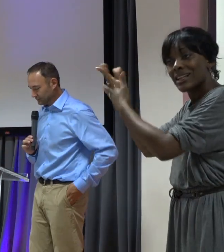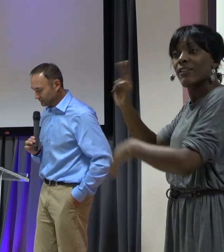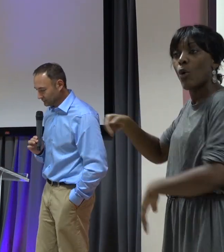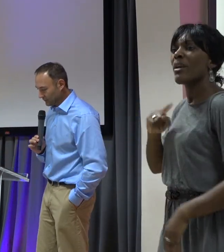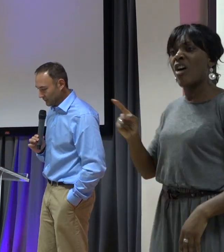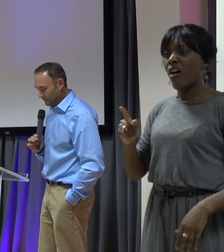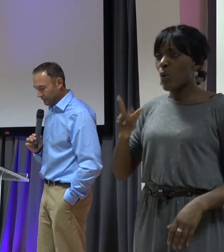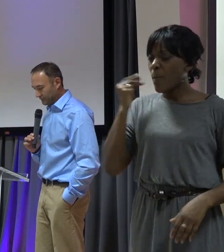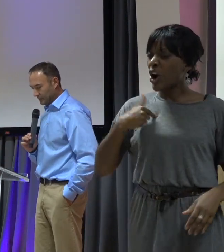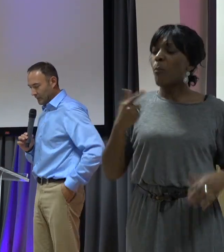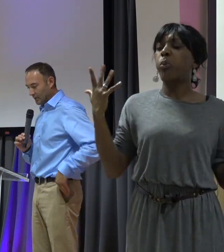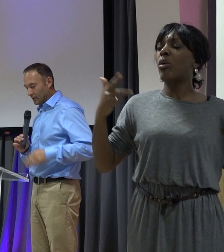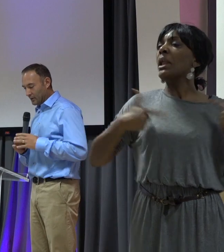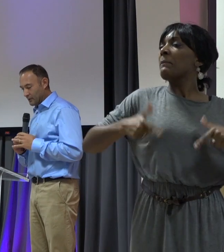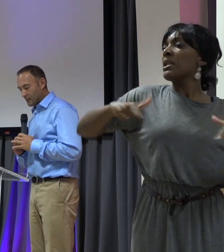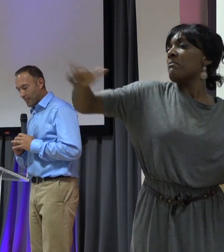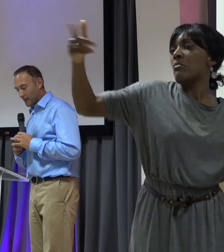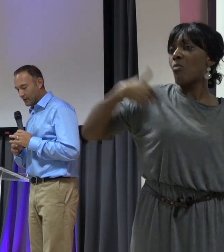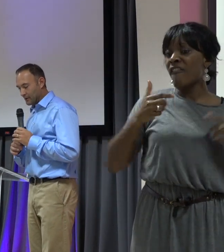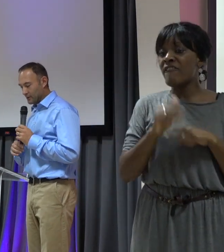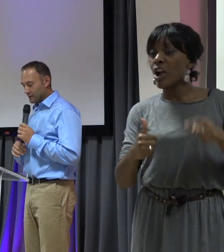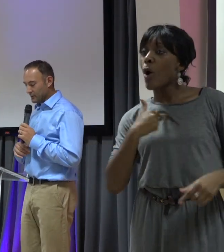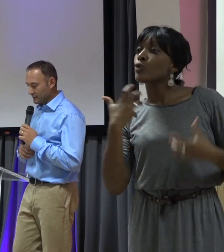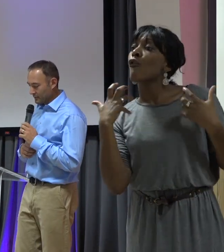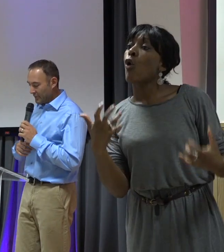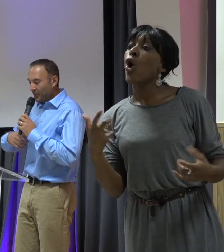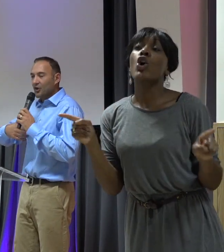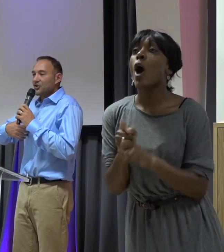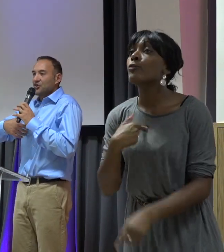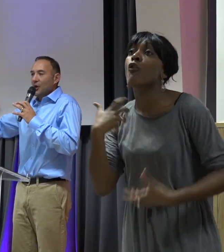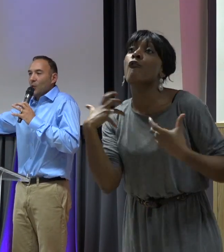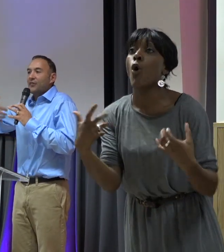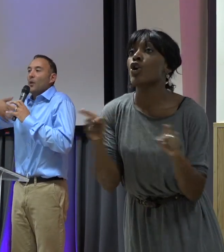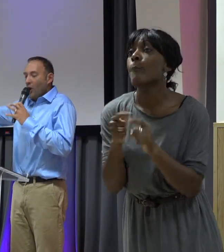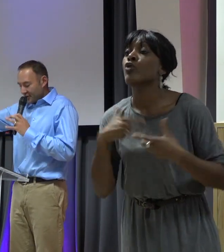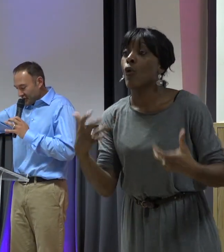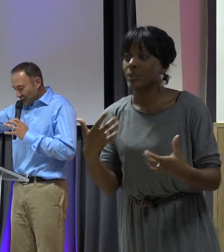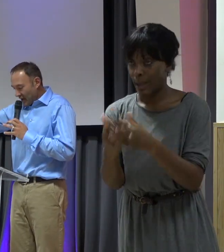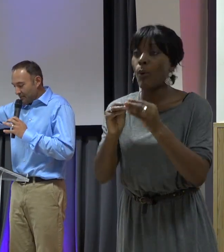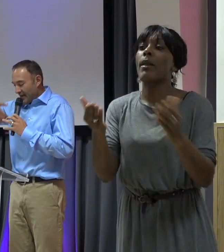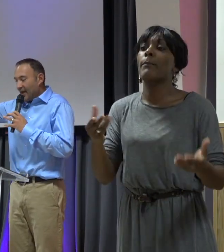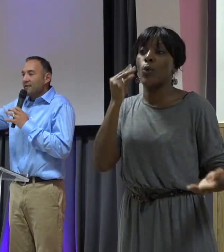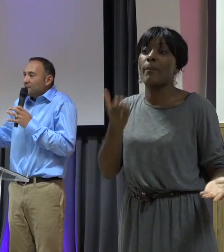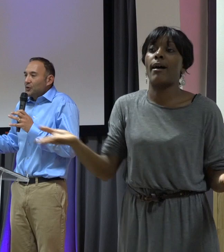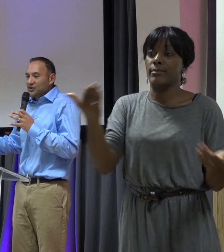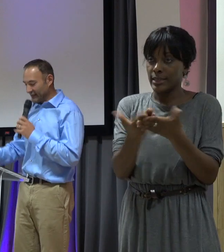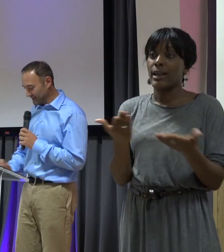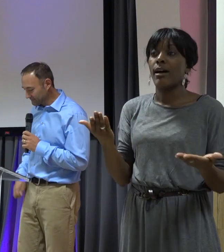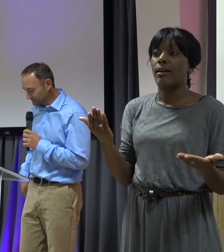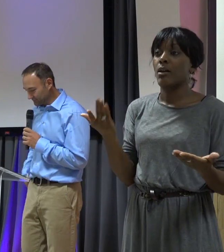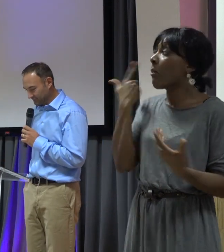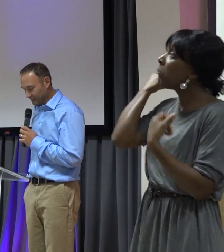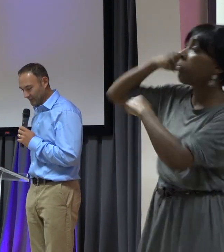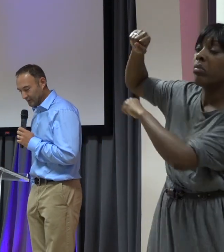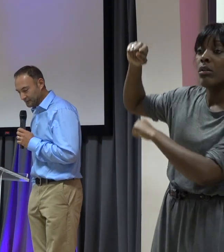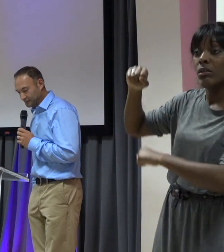States. cette phrase-là, ça définit vraiment la culture qu'on a nous aux États-Unis. People are just doing what they want to do and behaving foolishly. Les